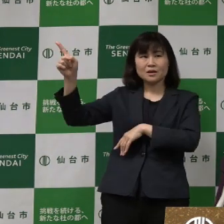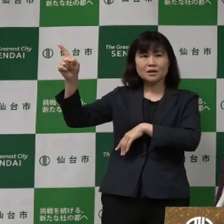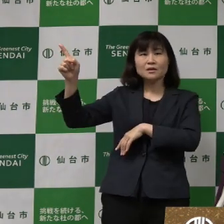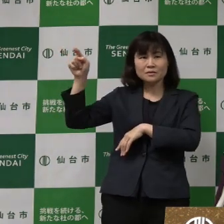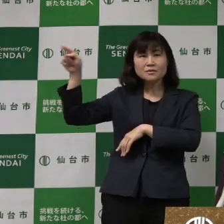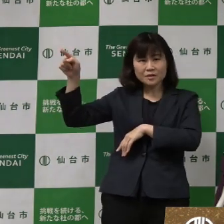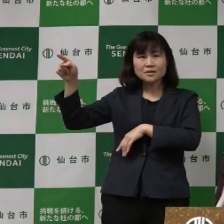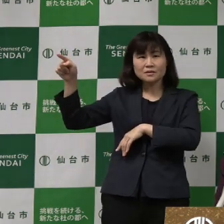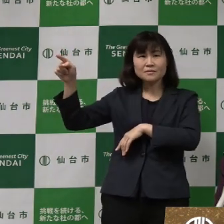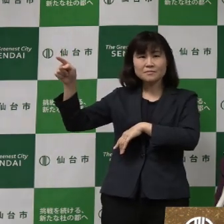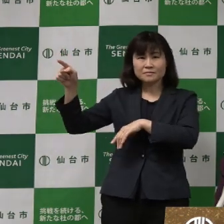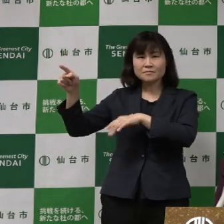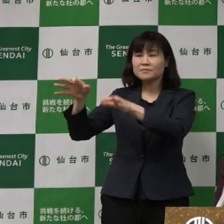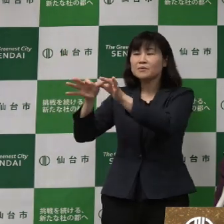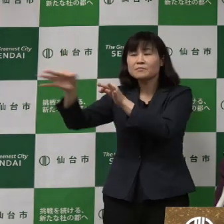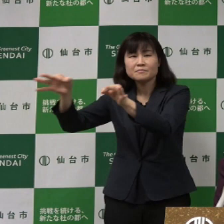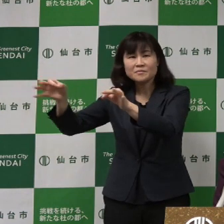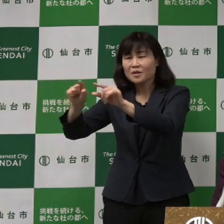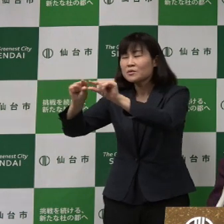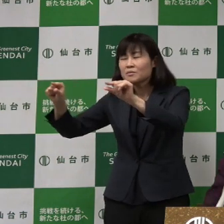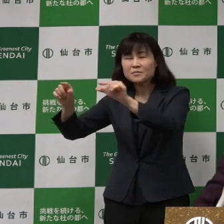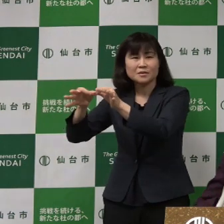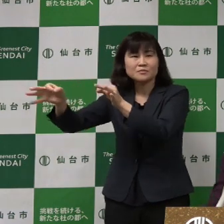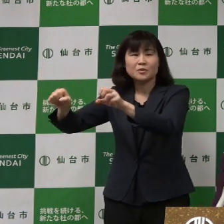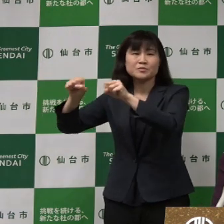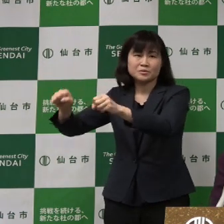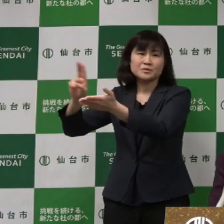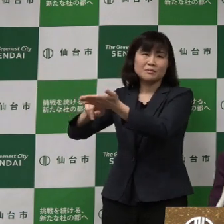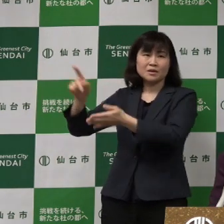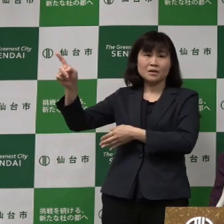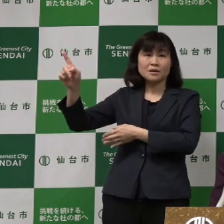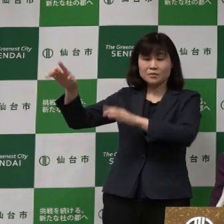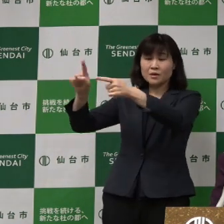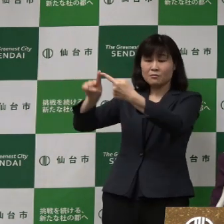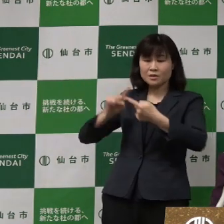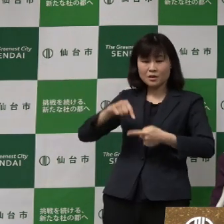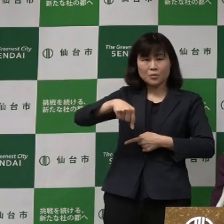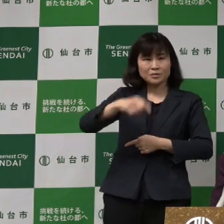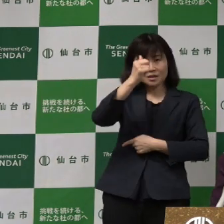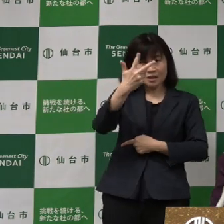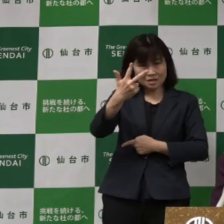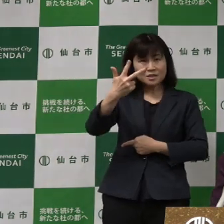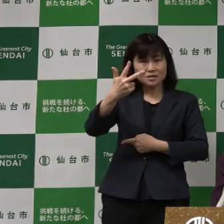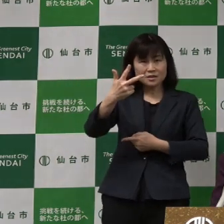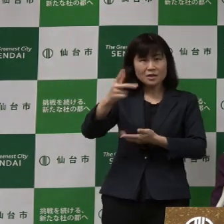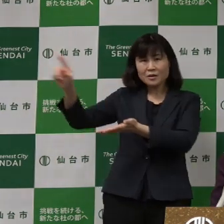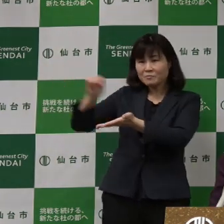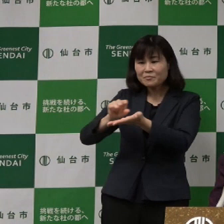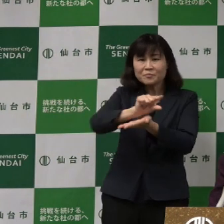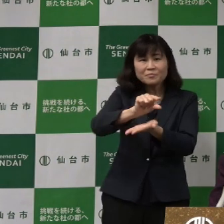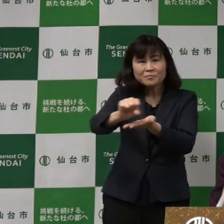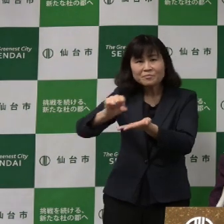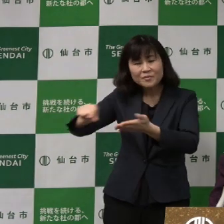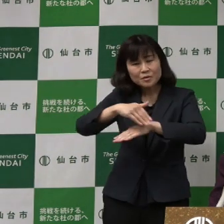にまあ、予算として充てられるつもりなのか、現時点での考えをお聞かせください。 まあ、具体にです